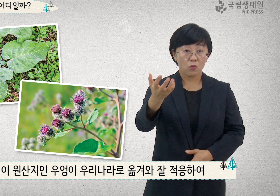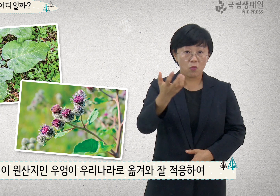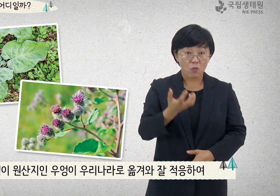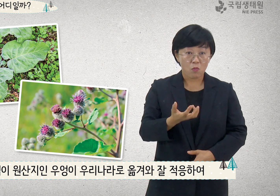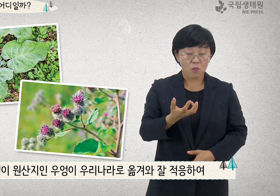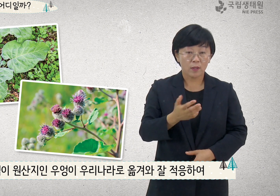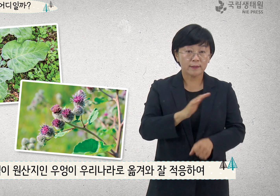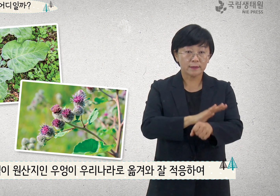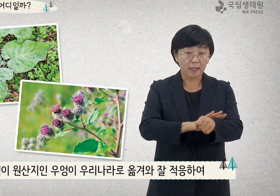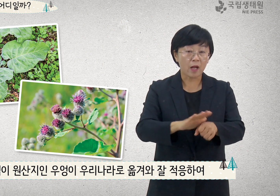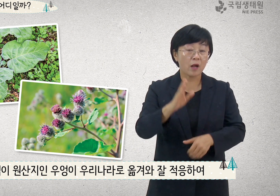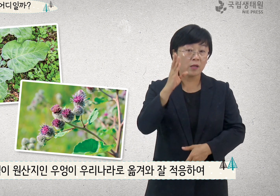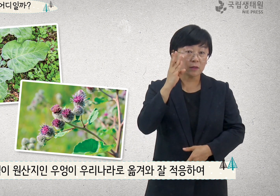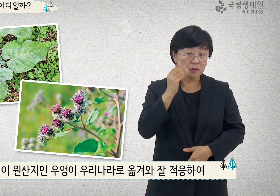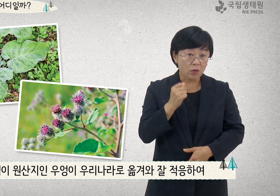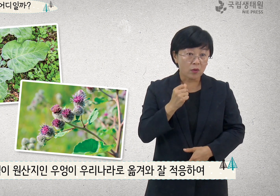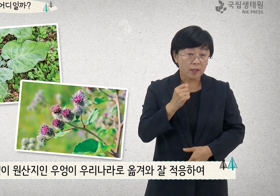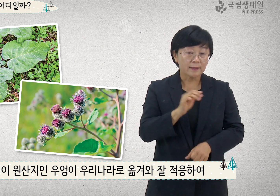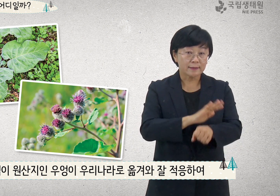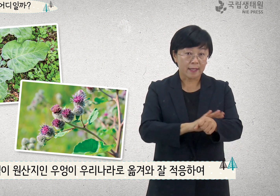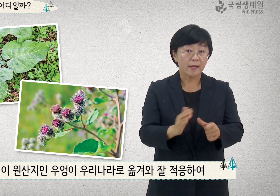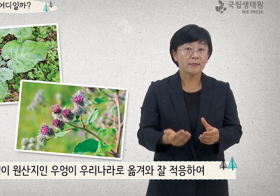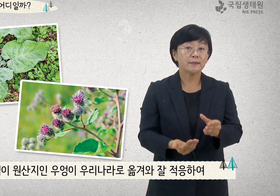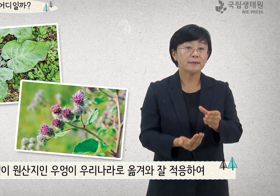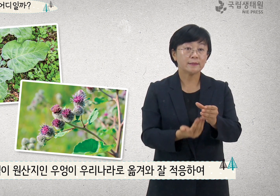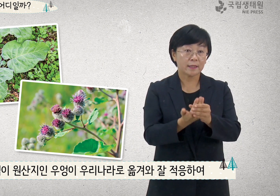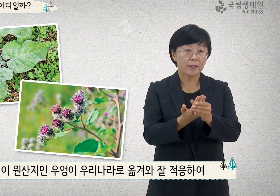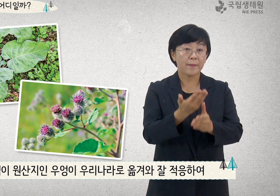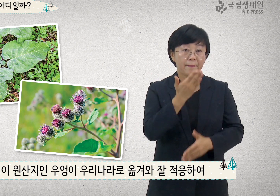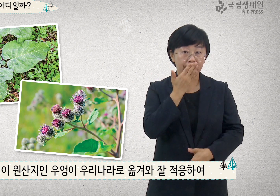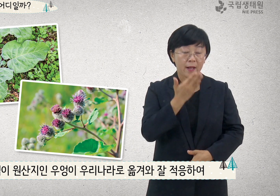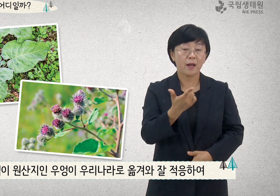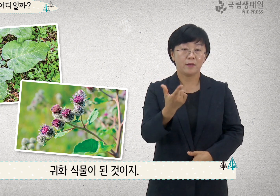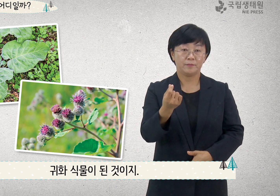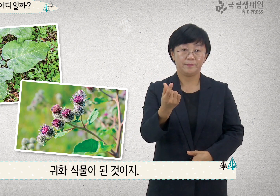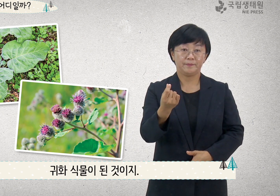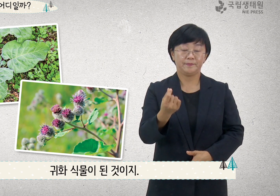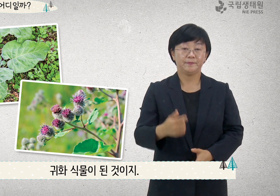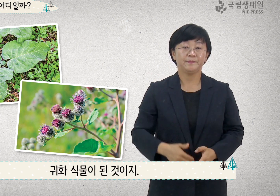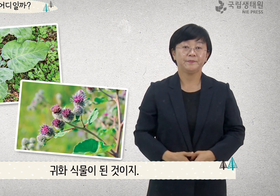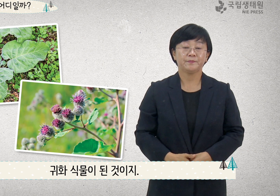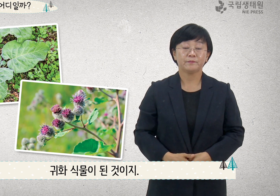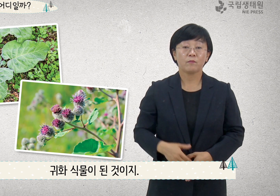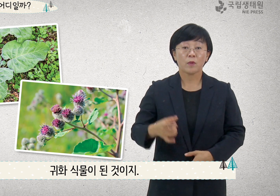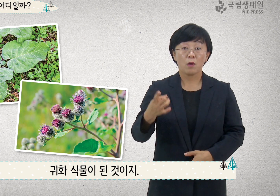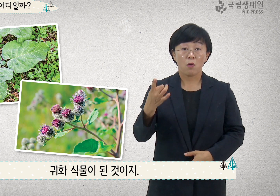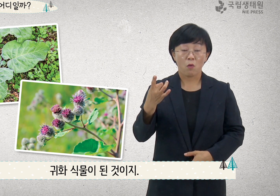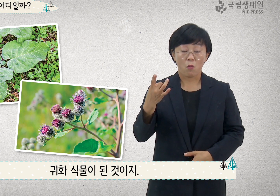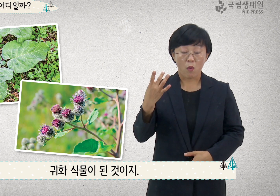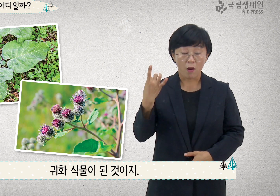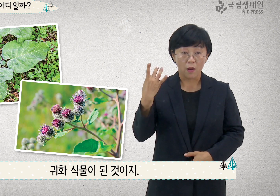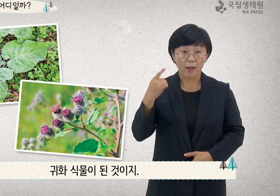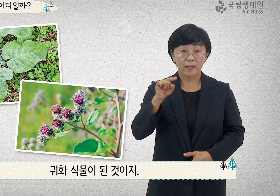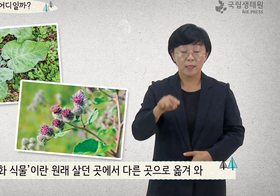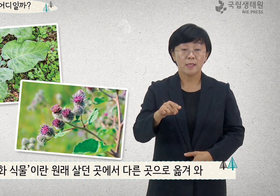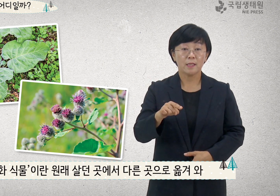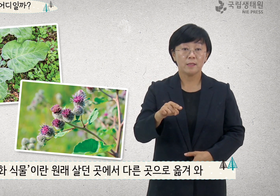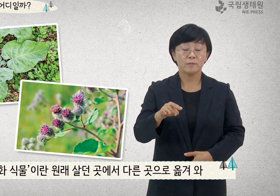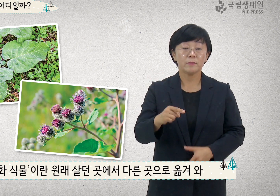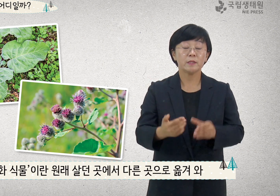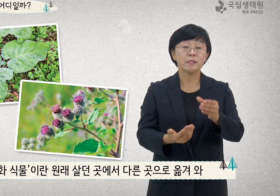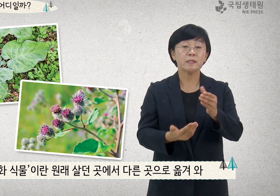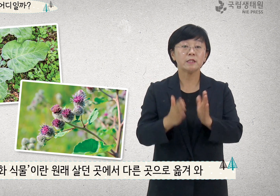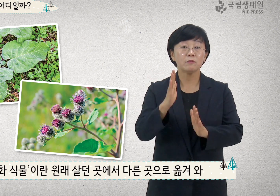유럽이 원산지인 우엉이 우리나라로 옮겨와 잘 적응하여 귀화 식물이 된 것이지.